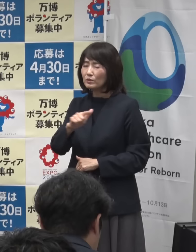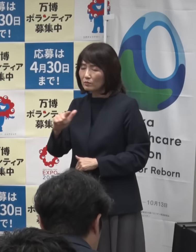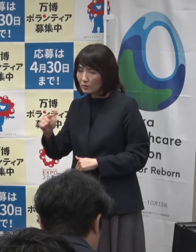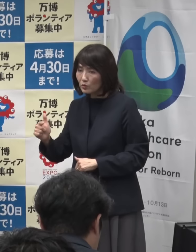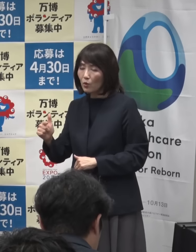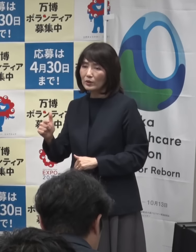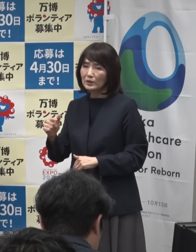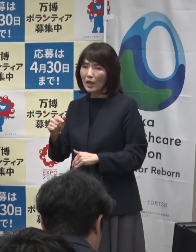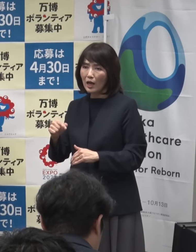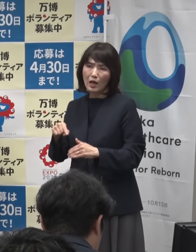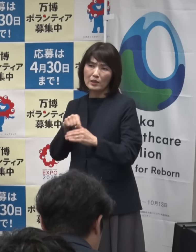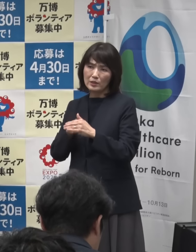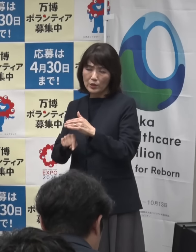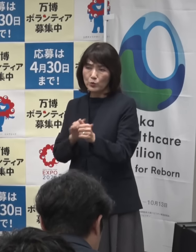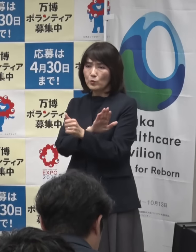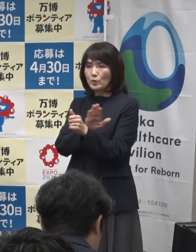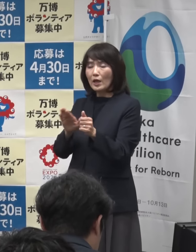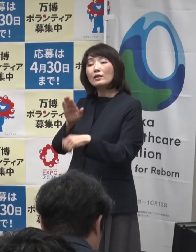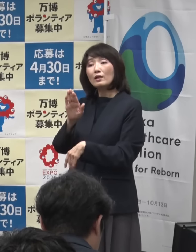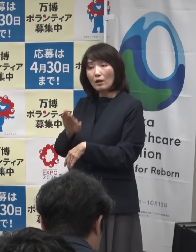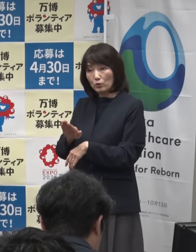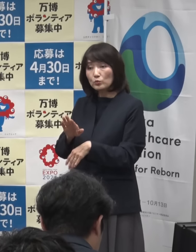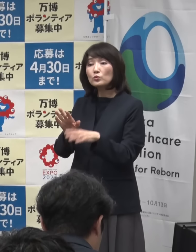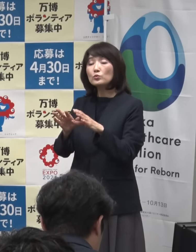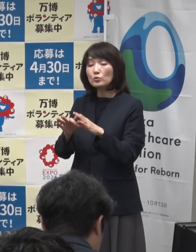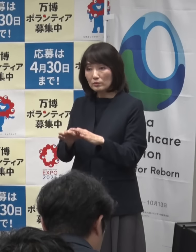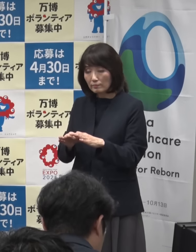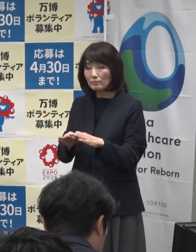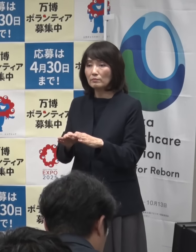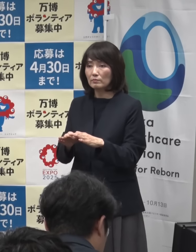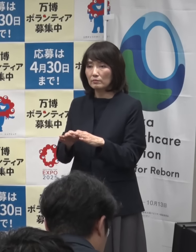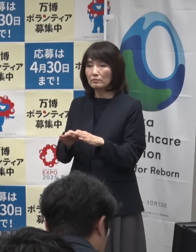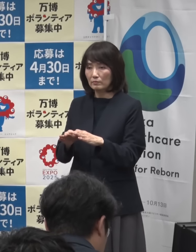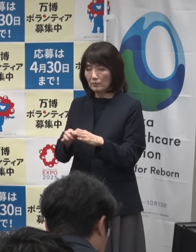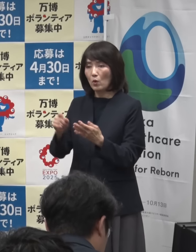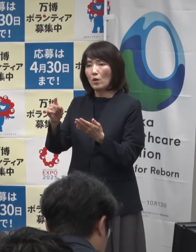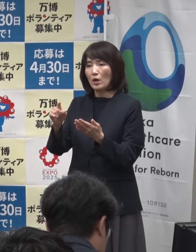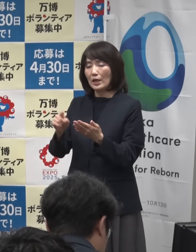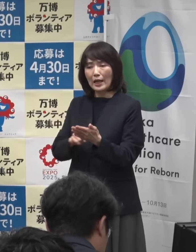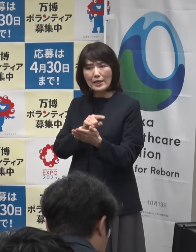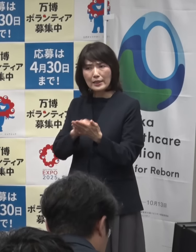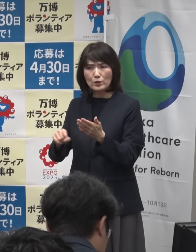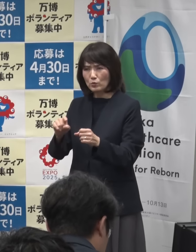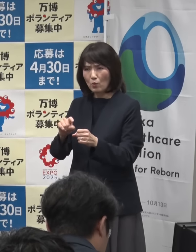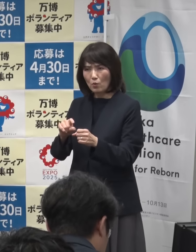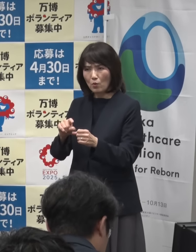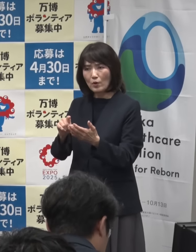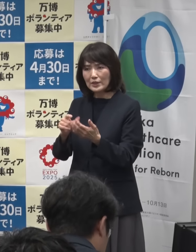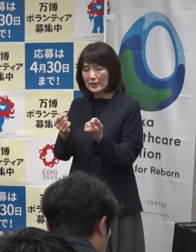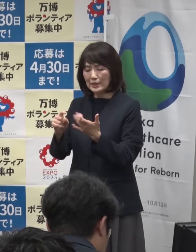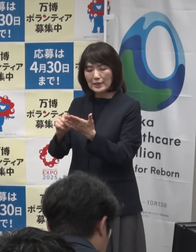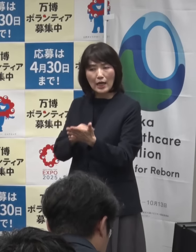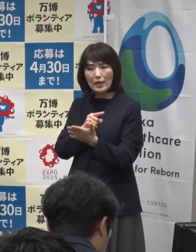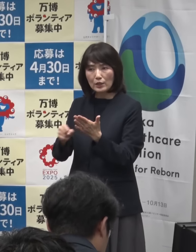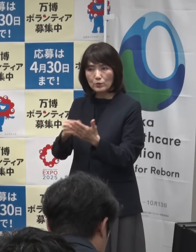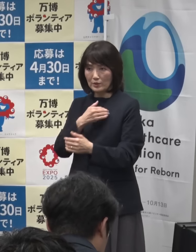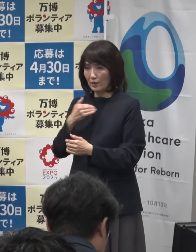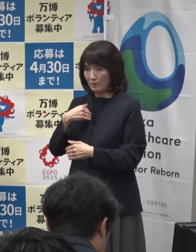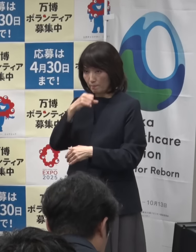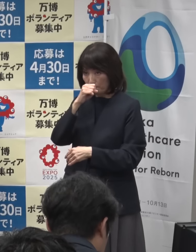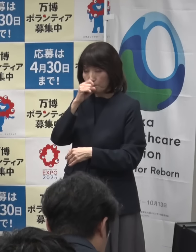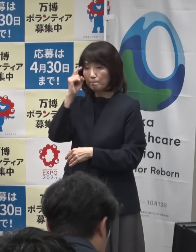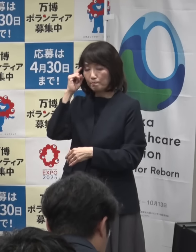背景事情がありますので、そういったところからですね、解決の糸口を しっかり解決していければというふうに思